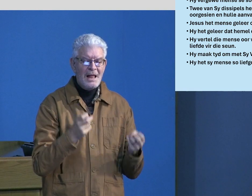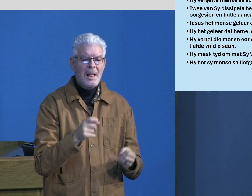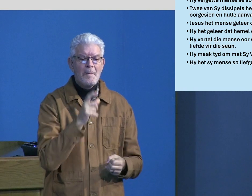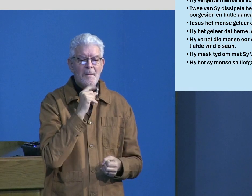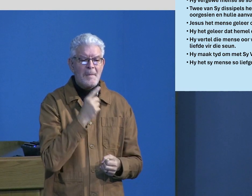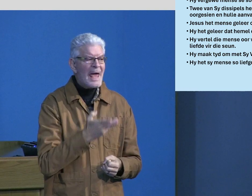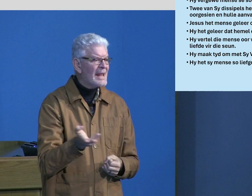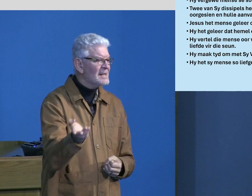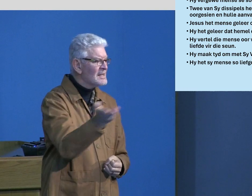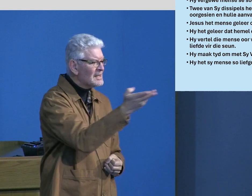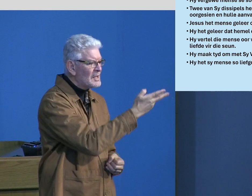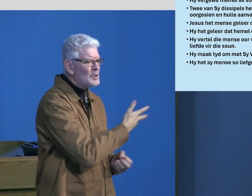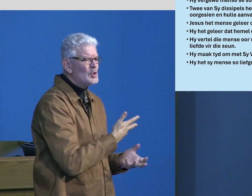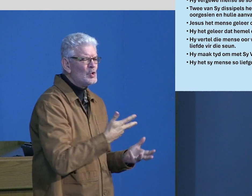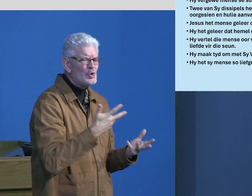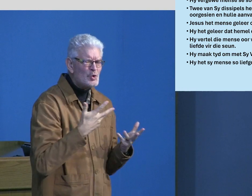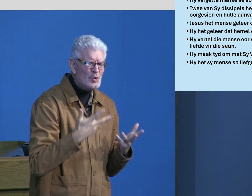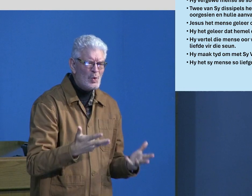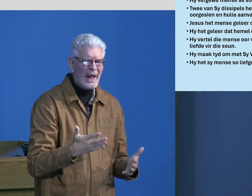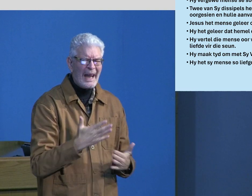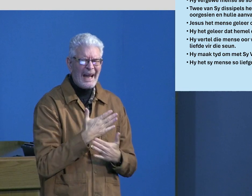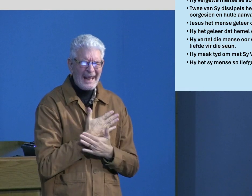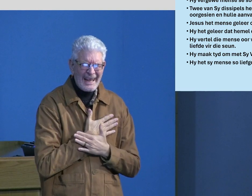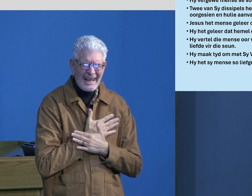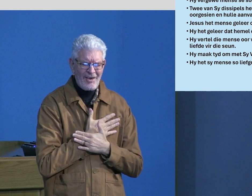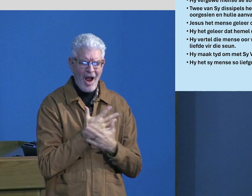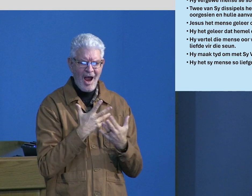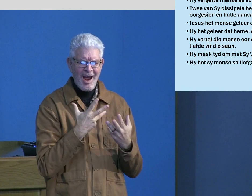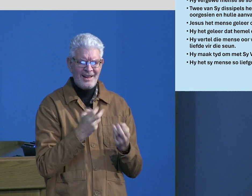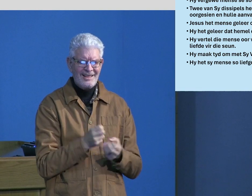Jesus het die mense baie, baie lief gehad.